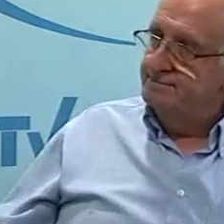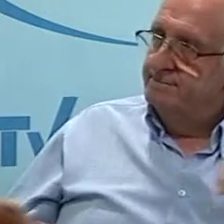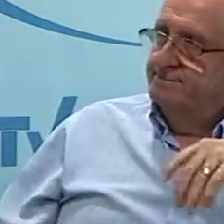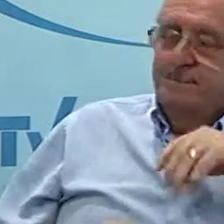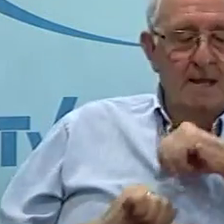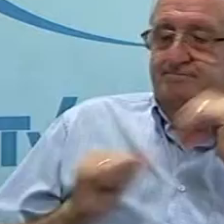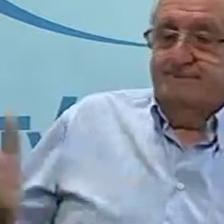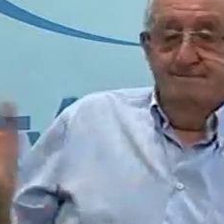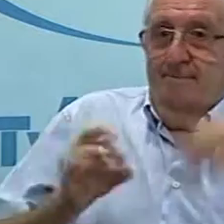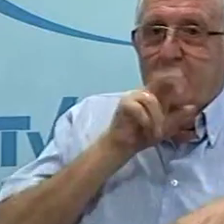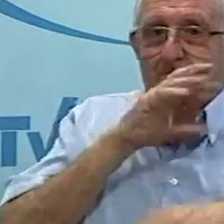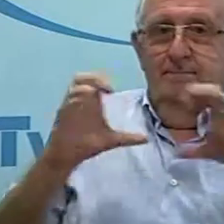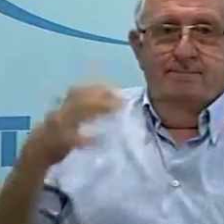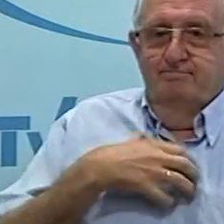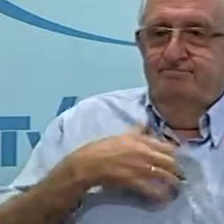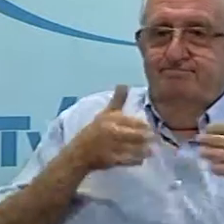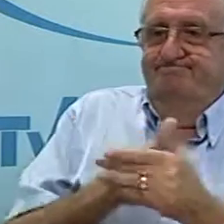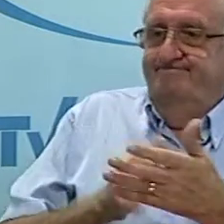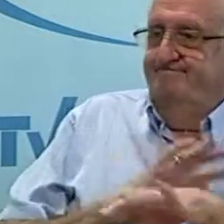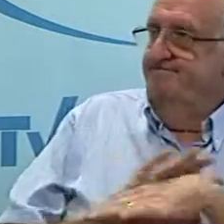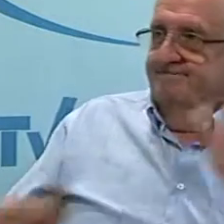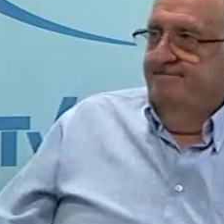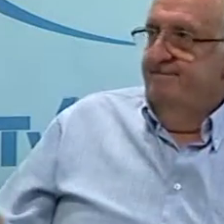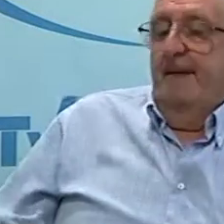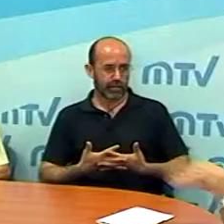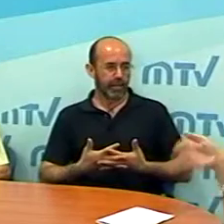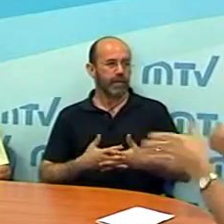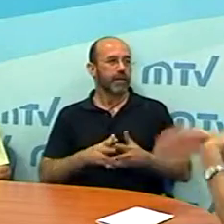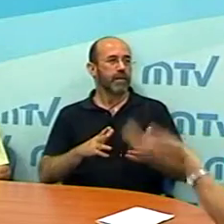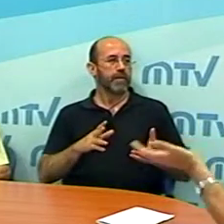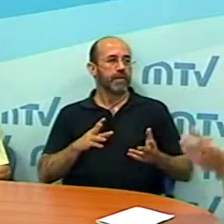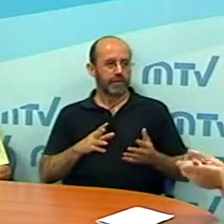quedé totalmente sordo y ya pues no me pude comunicar.